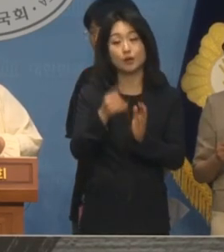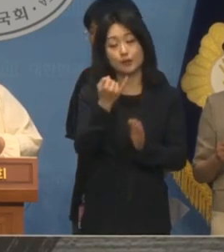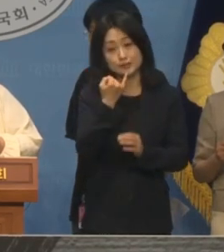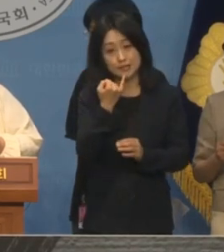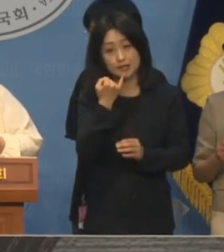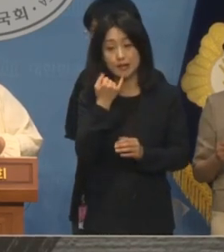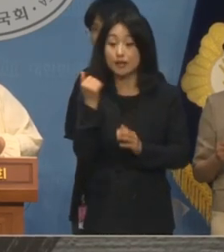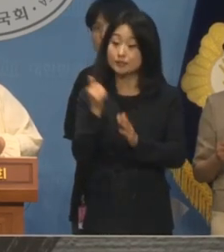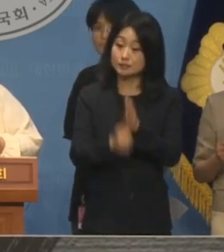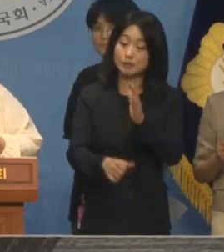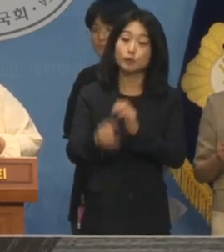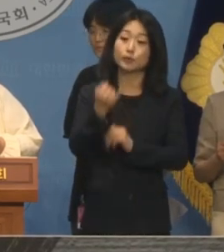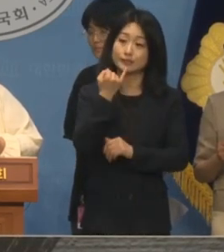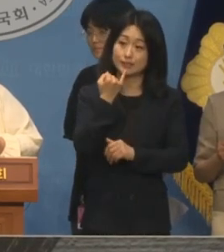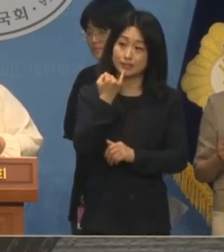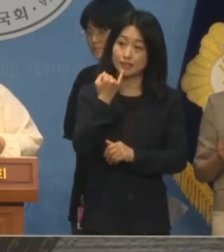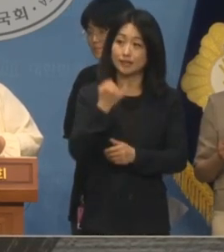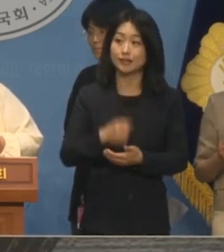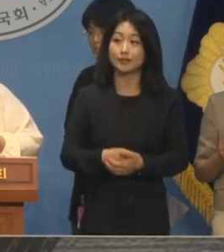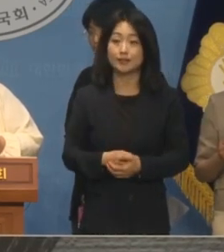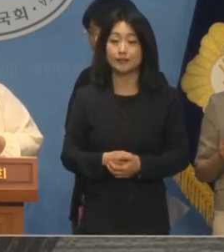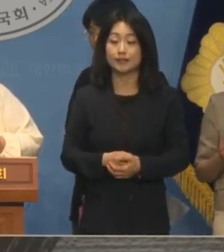있고 실패할 수도 있습니다.